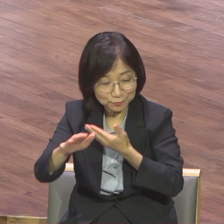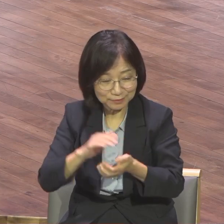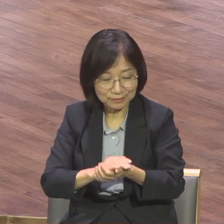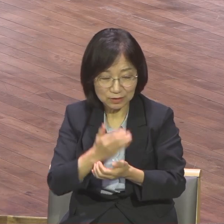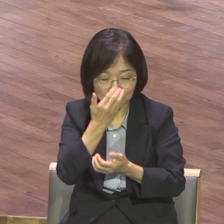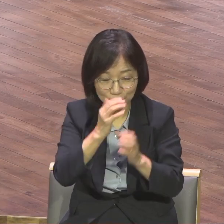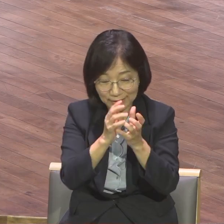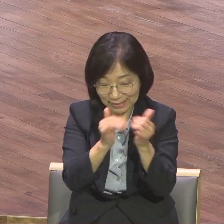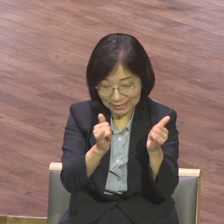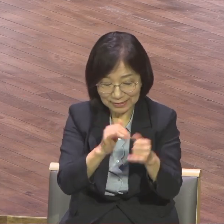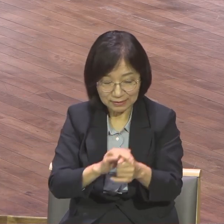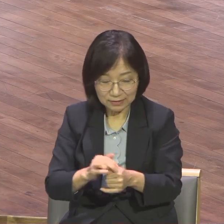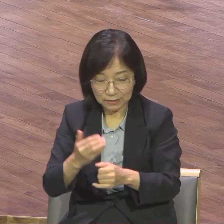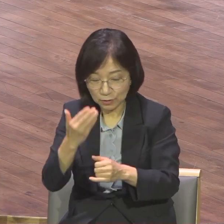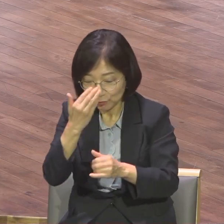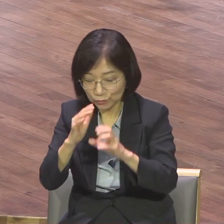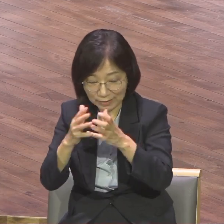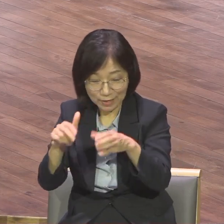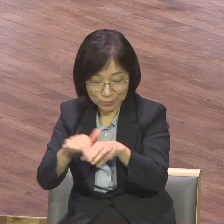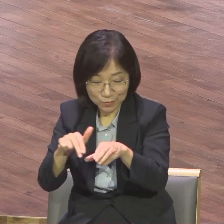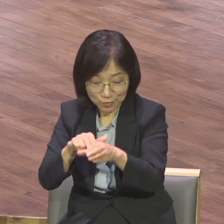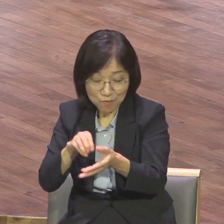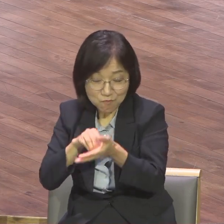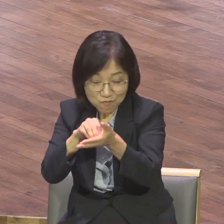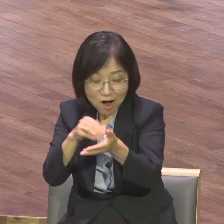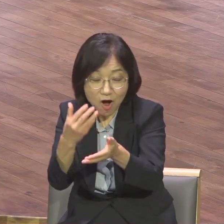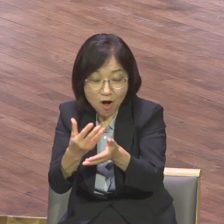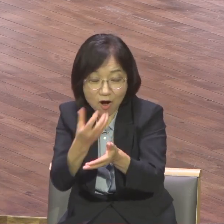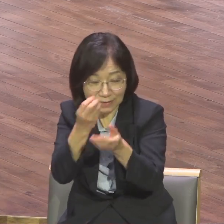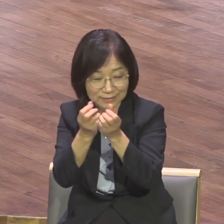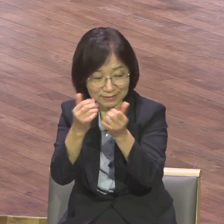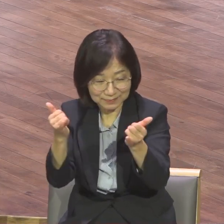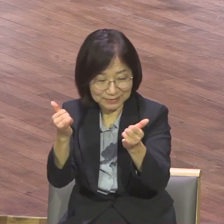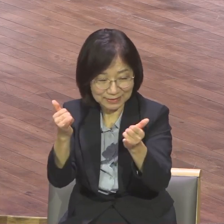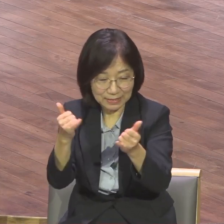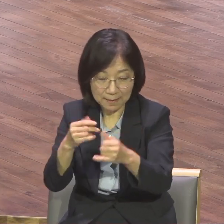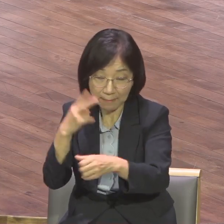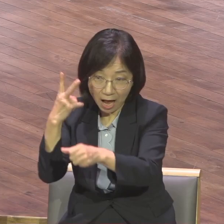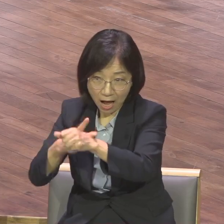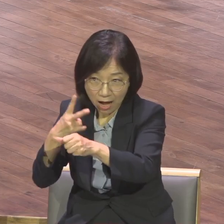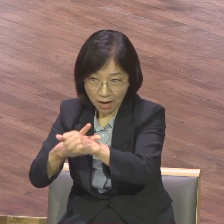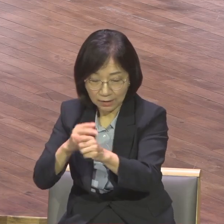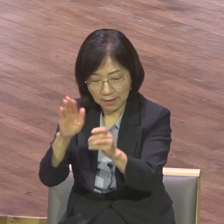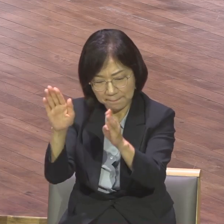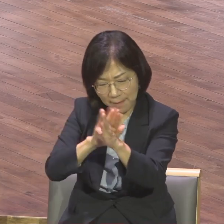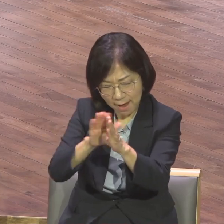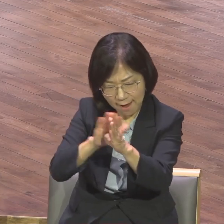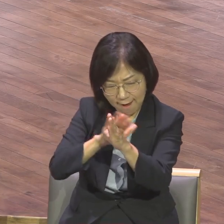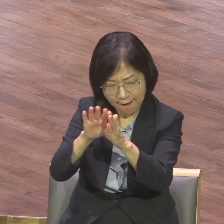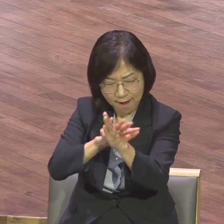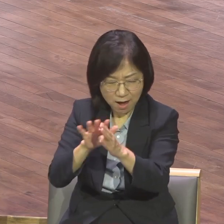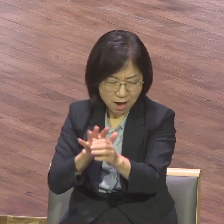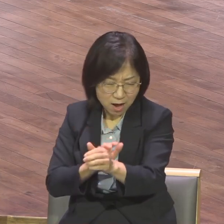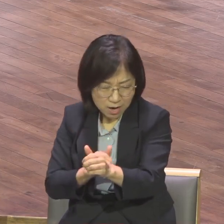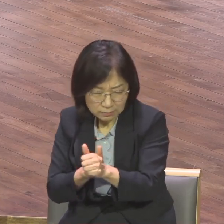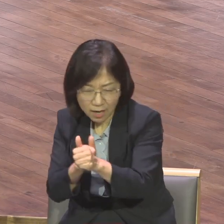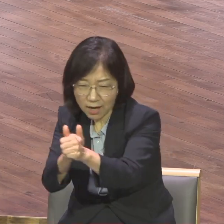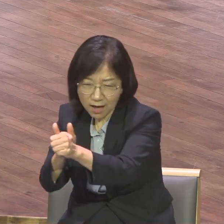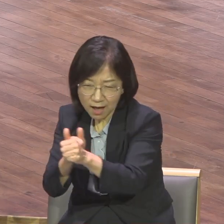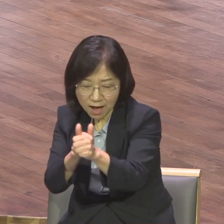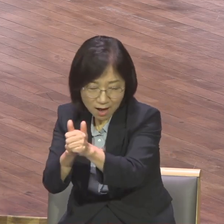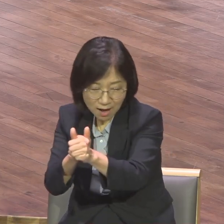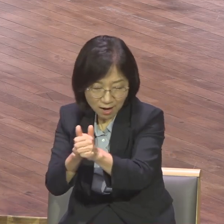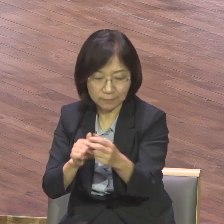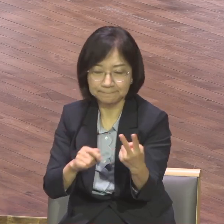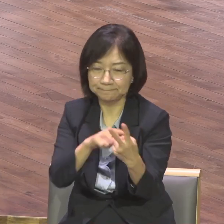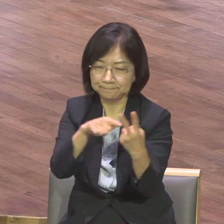후에 유대인과 유대교에 입교한 경건한 사람들이 많이 바울과 바나바를 따르니 두 사도가 더불어